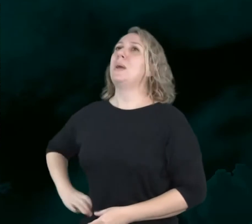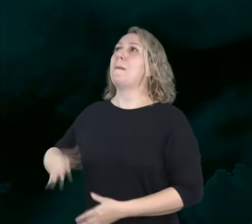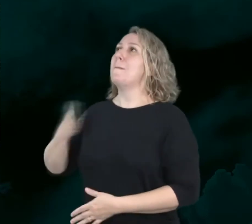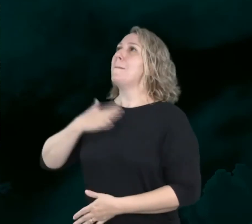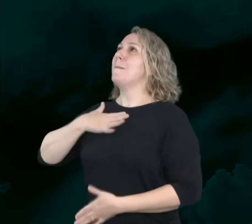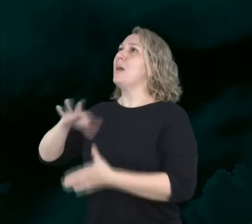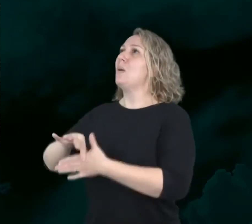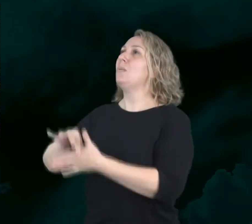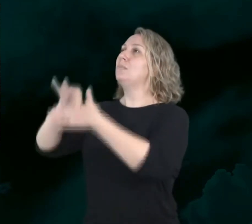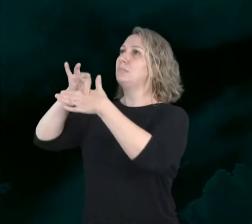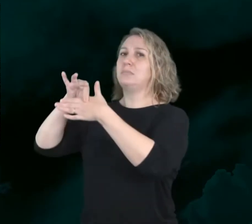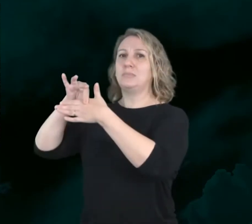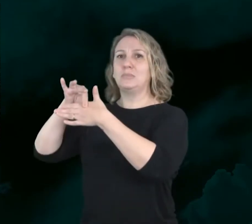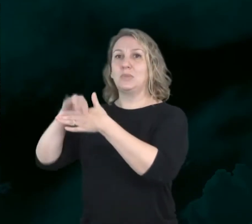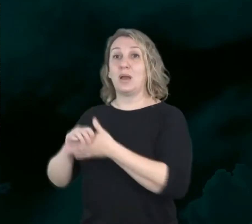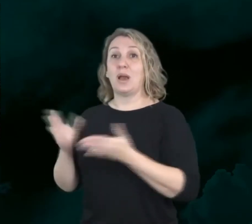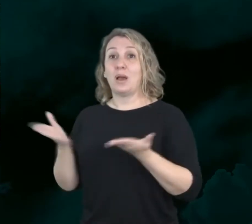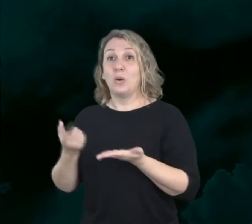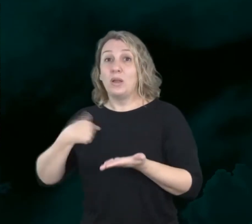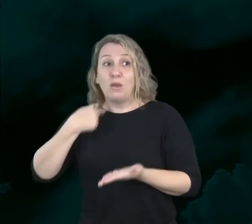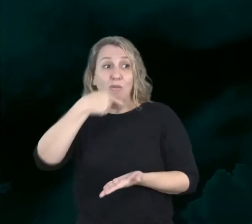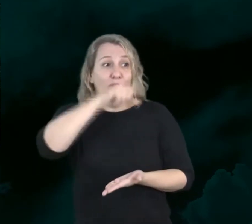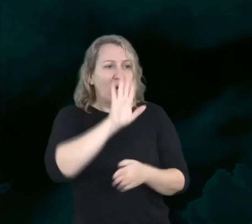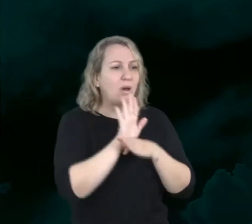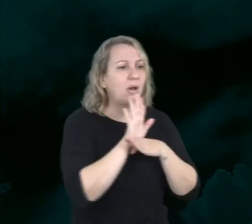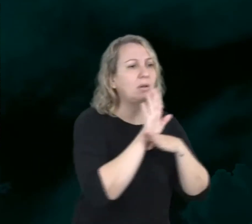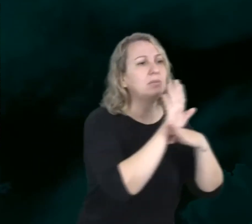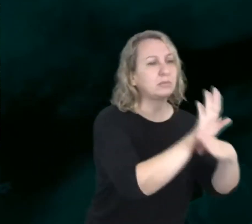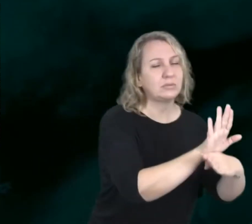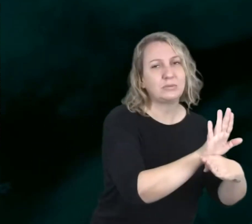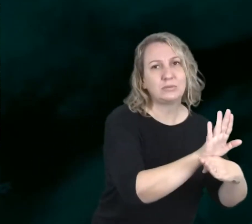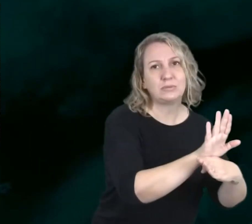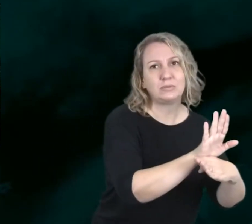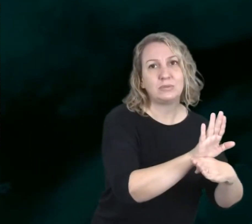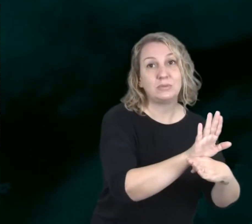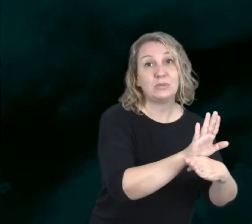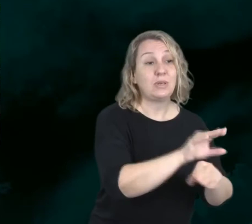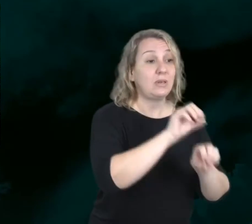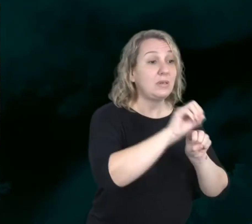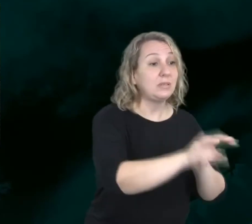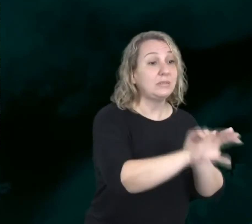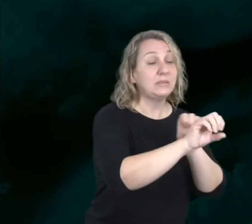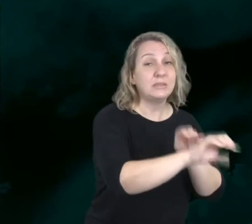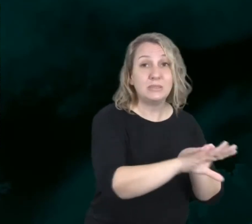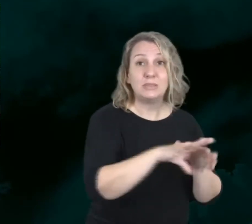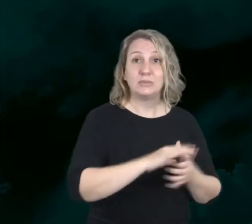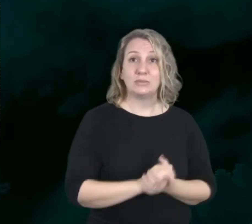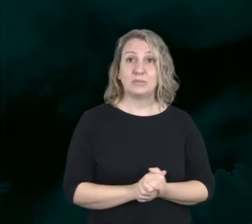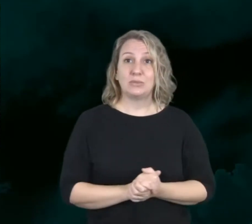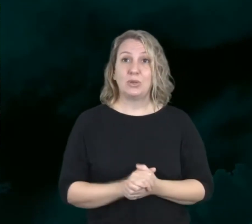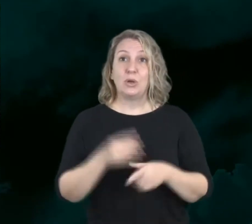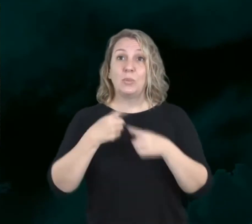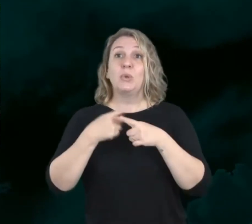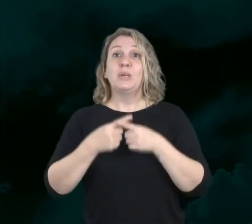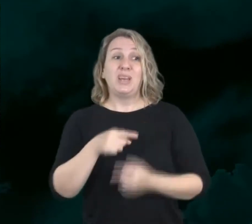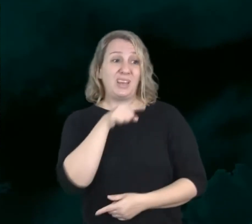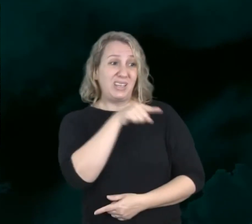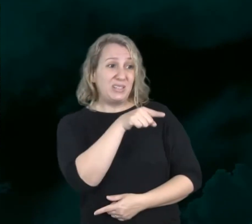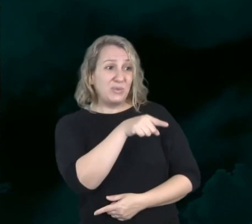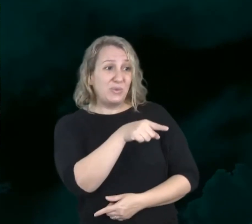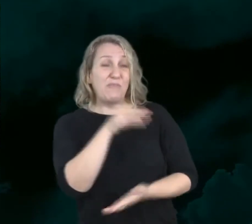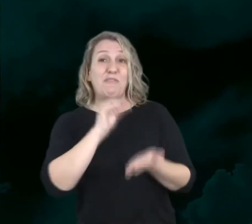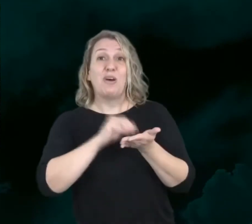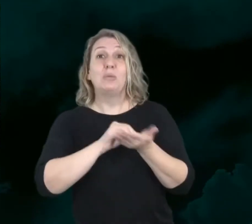é por falta da vida de Deus, é por falta da conexão com Deus, a falta do governo de Deus, falta do pastor, do